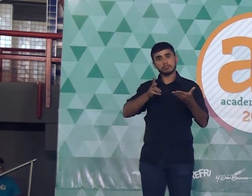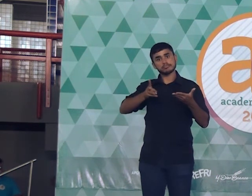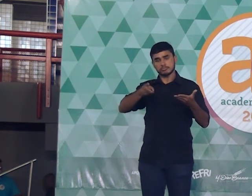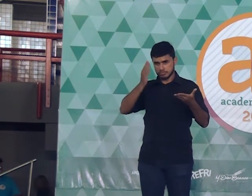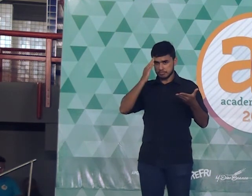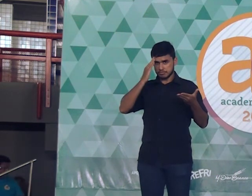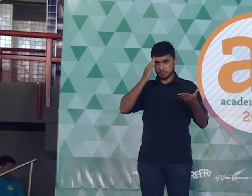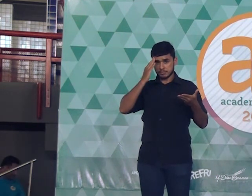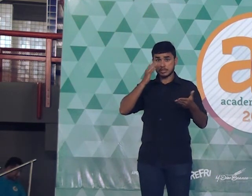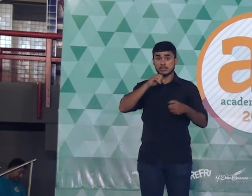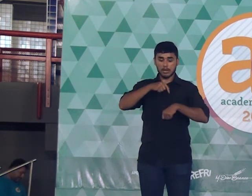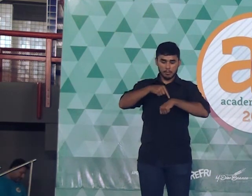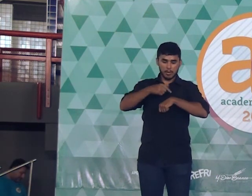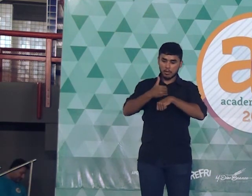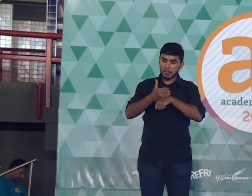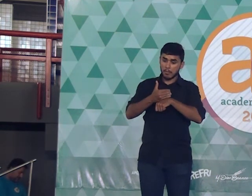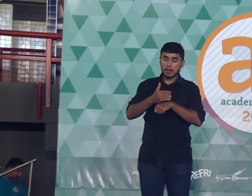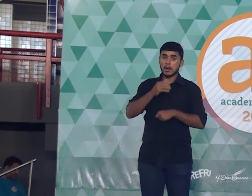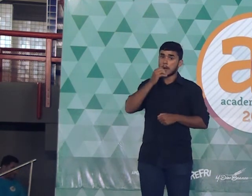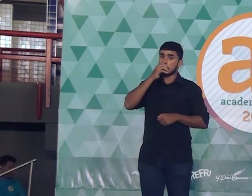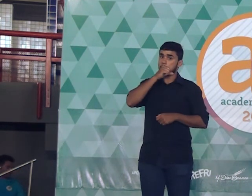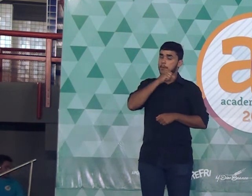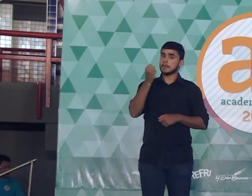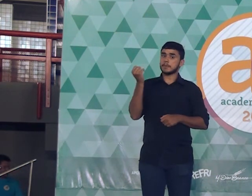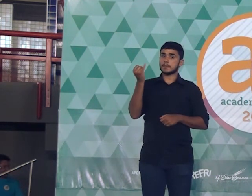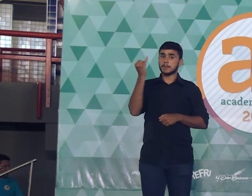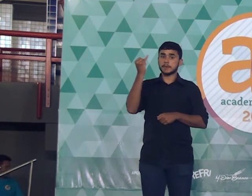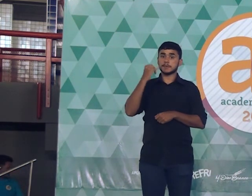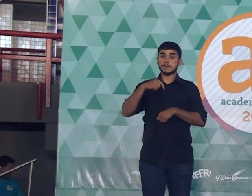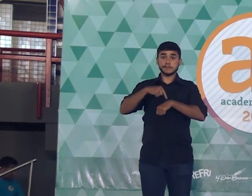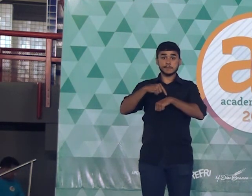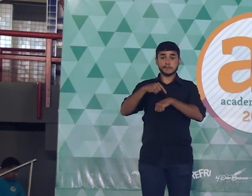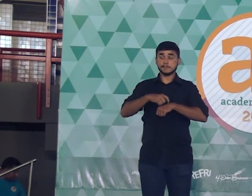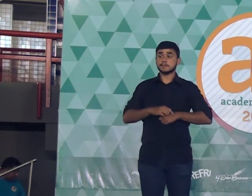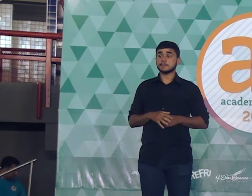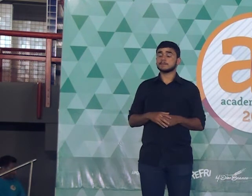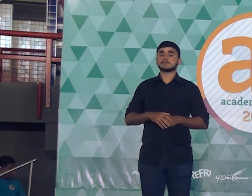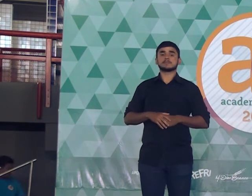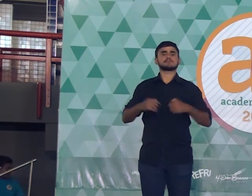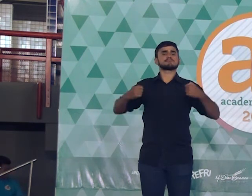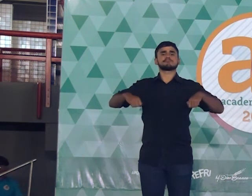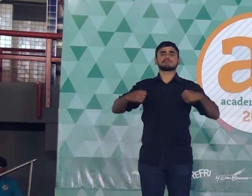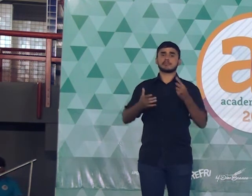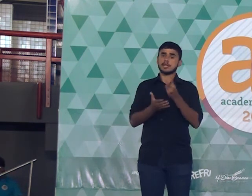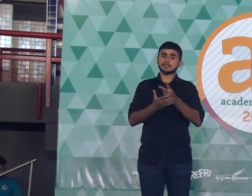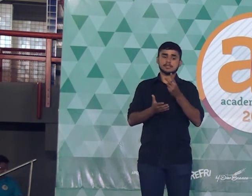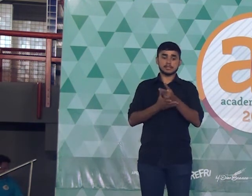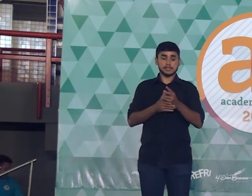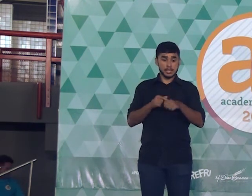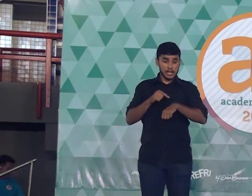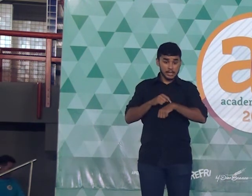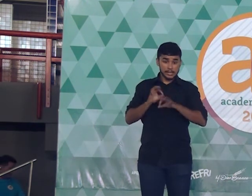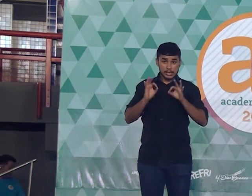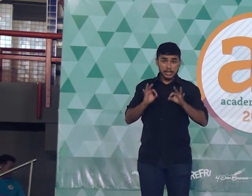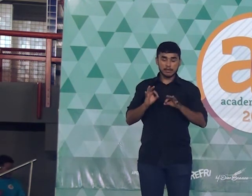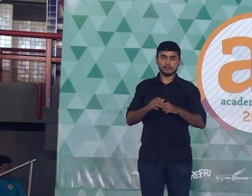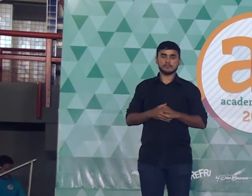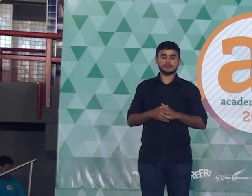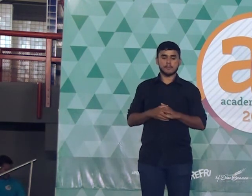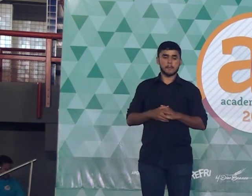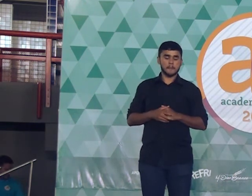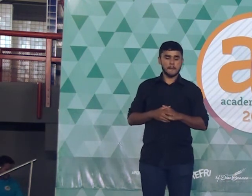consiga usufruir para fazer outra questão, é lucro para você. Então, sempre faz isso, otimiza o teu tempo.